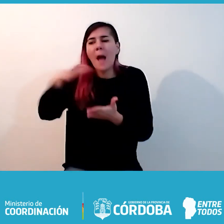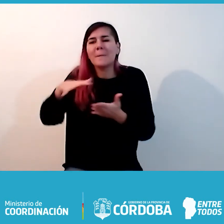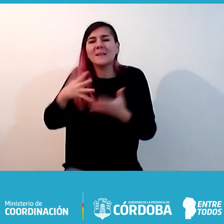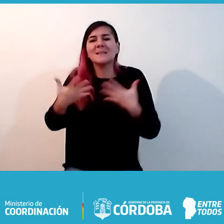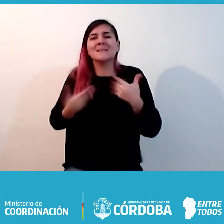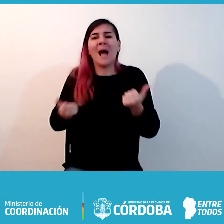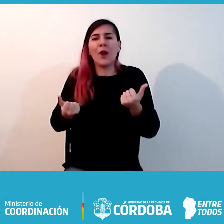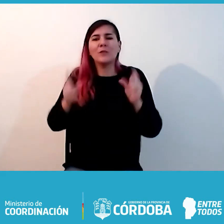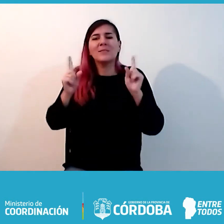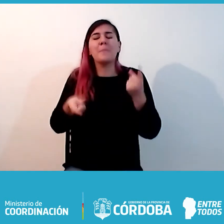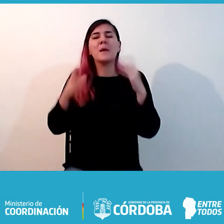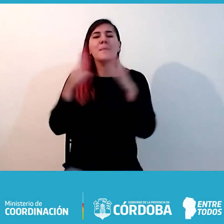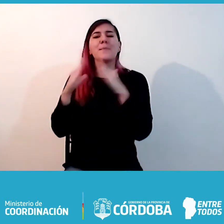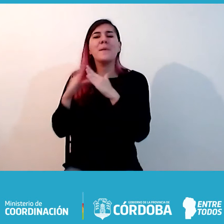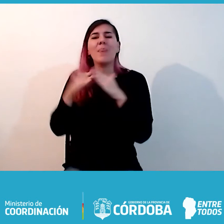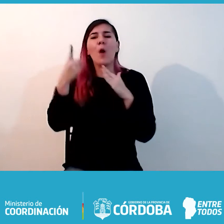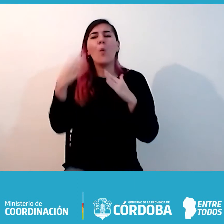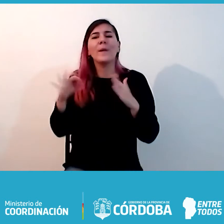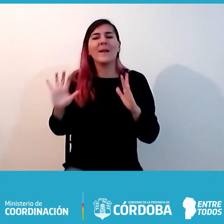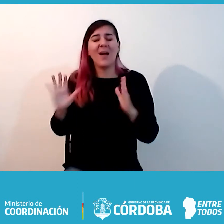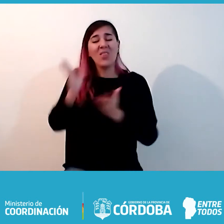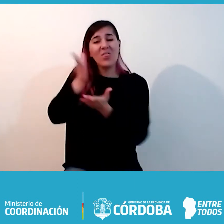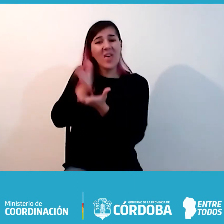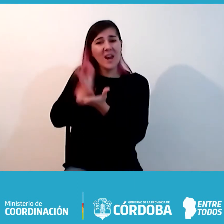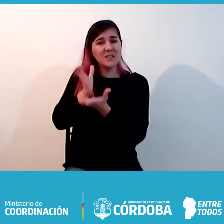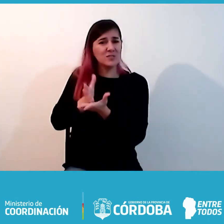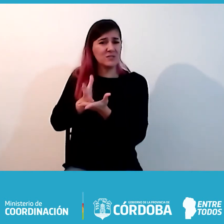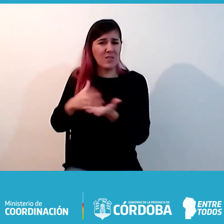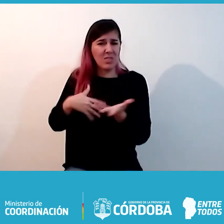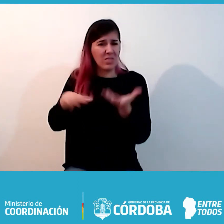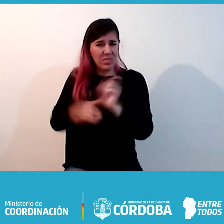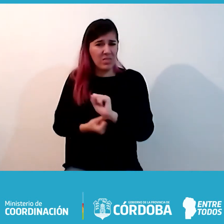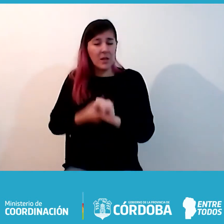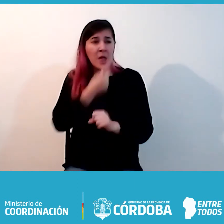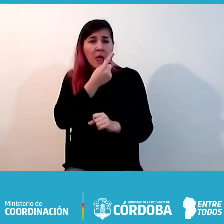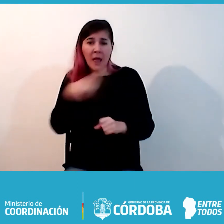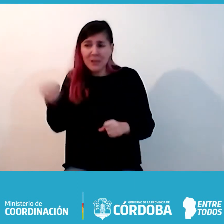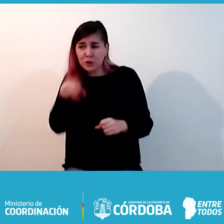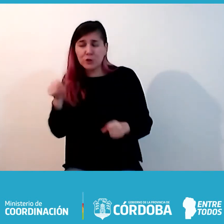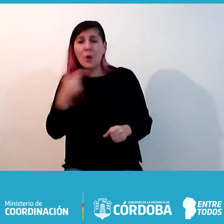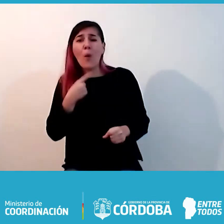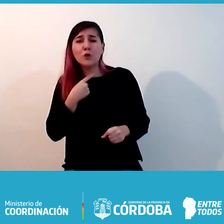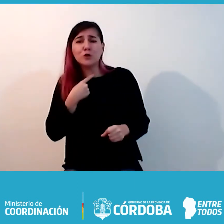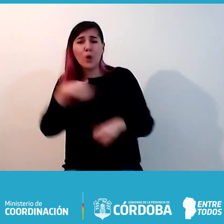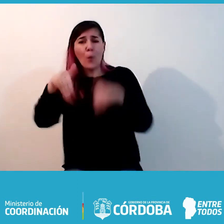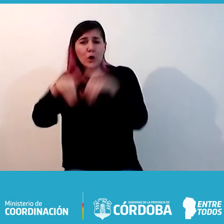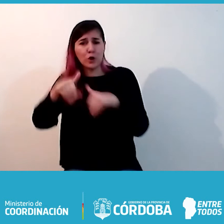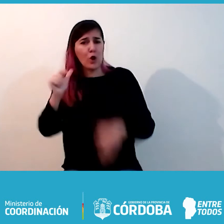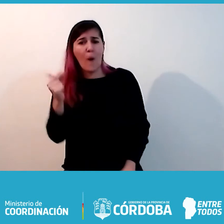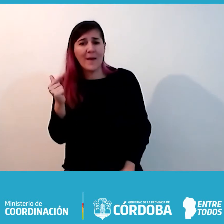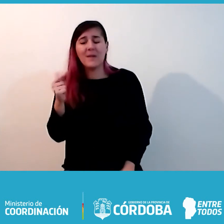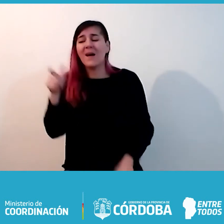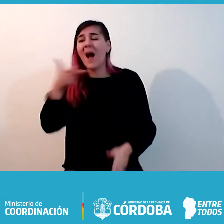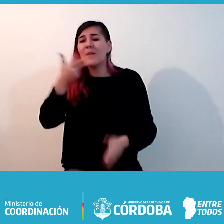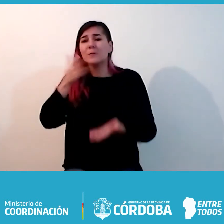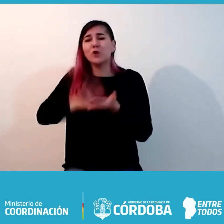de la vivienda única. Todos esos derechos están siendo devastados porque ellos no tienen ni voz ni voto. Si hablamos de los niños, sus espacios,